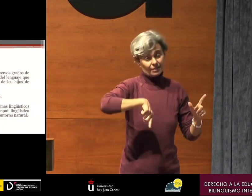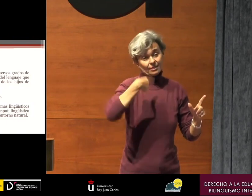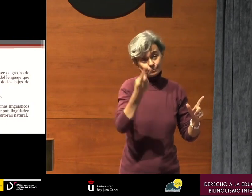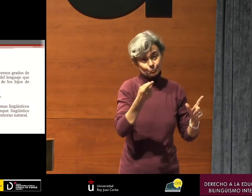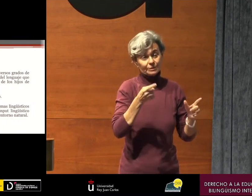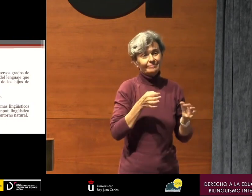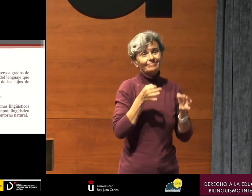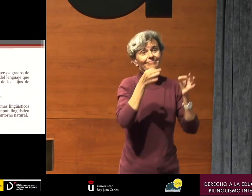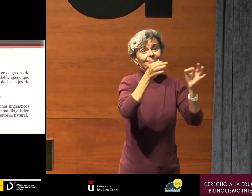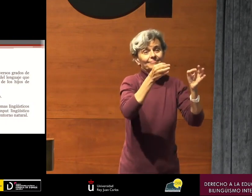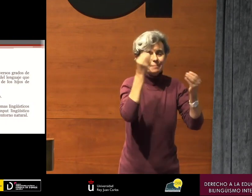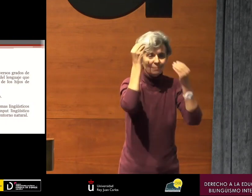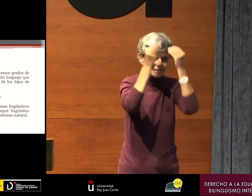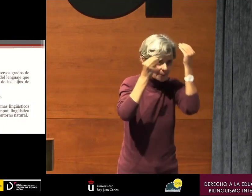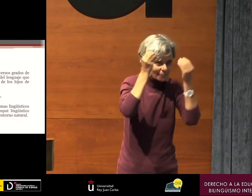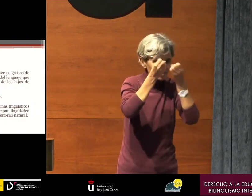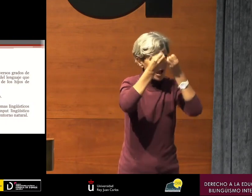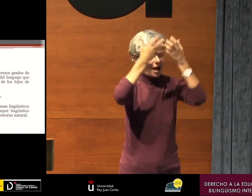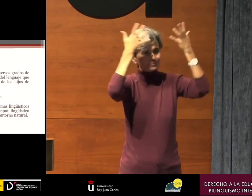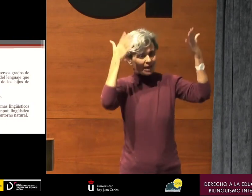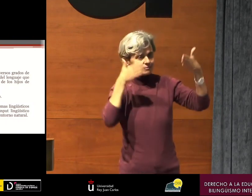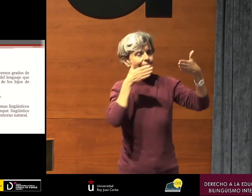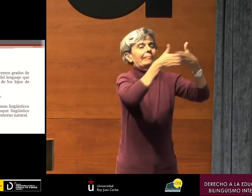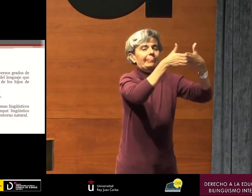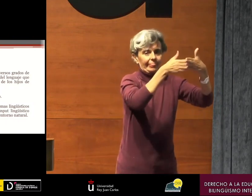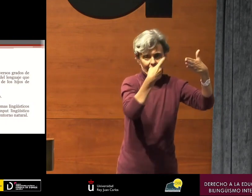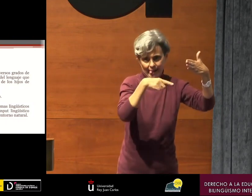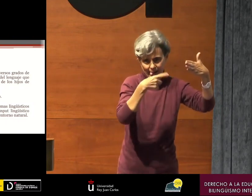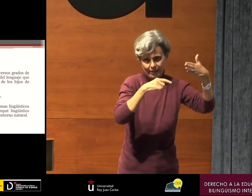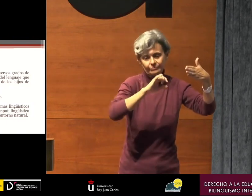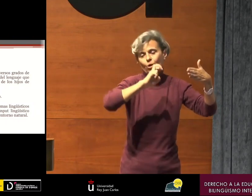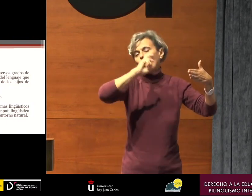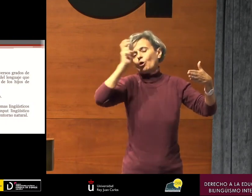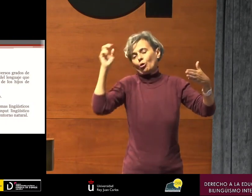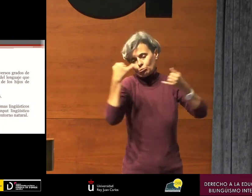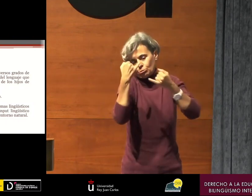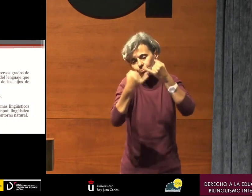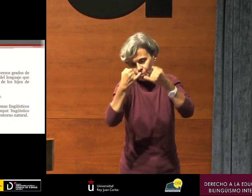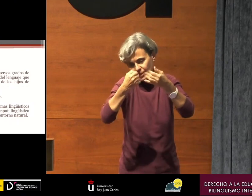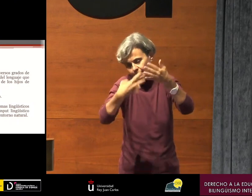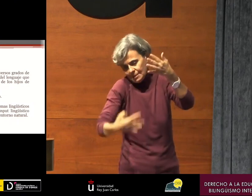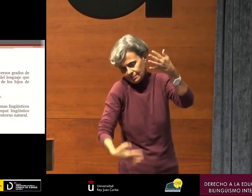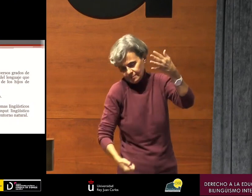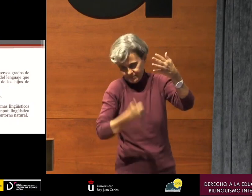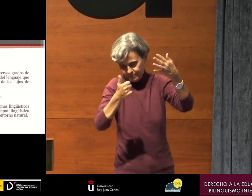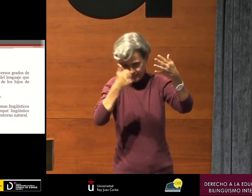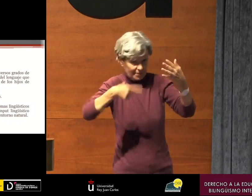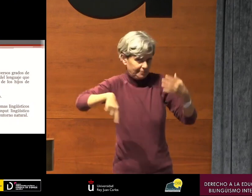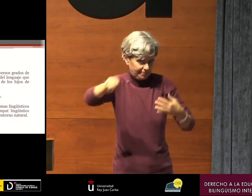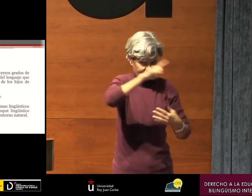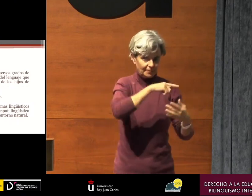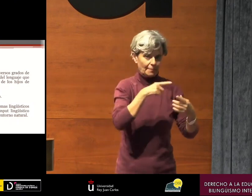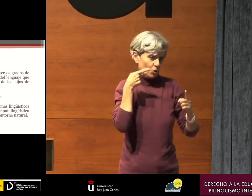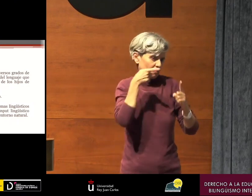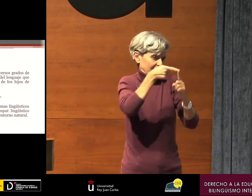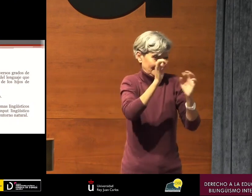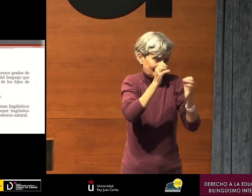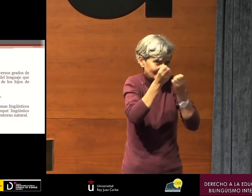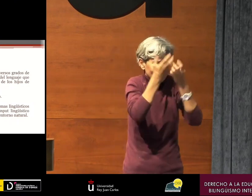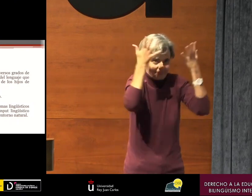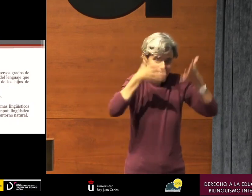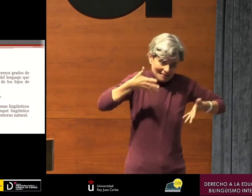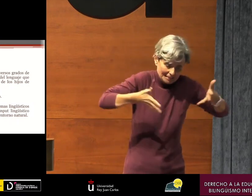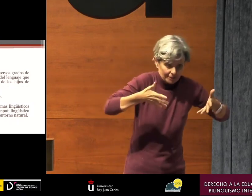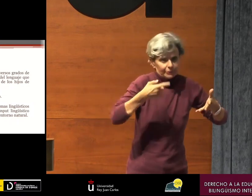Y si se produce esa privación lingüística, las consecuencias es que puede perjudicar en lo que